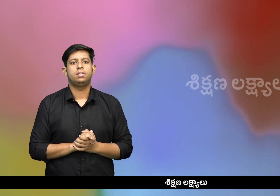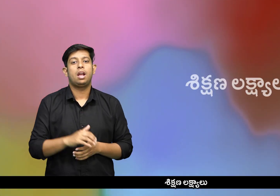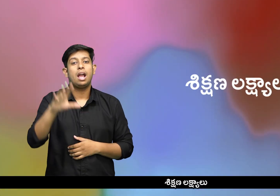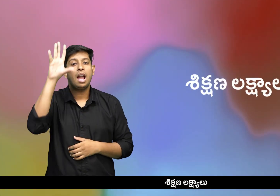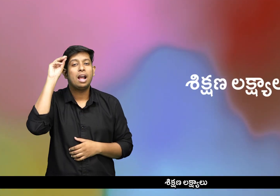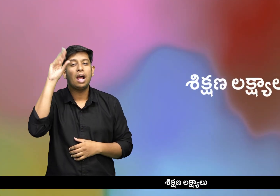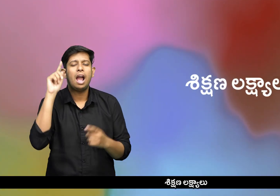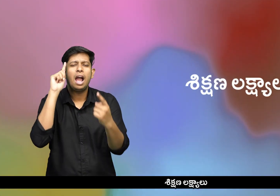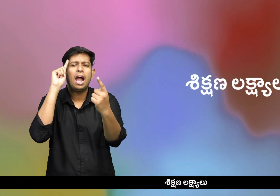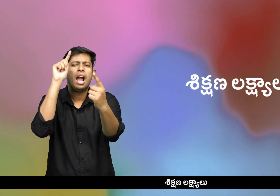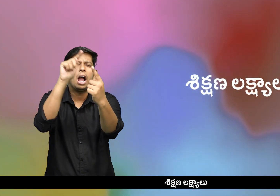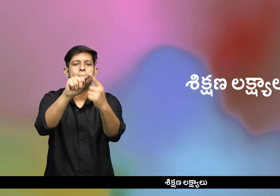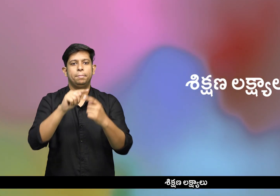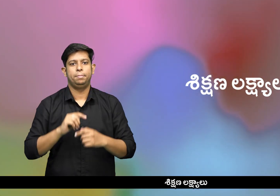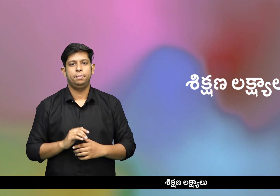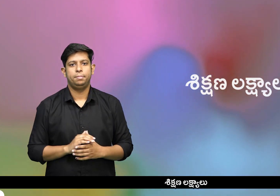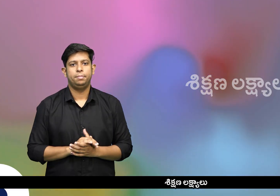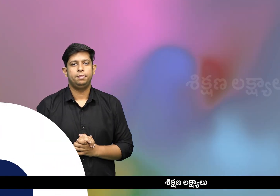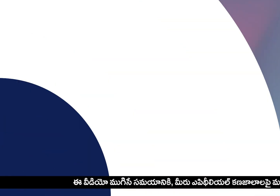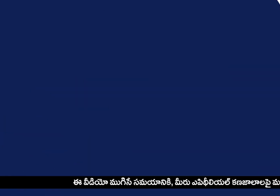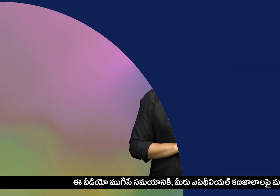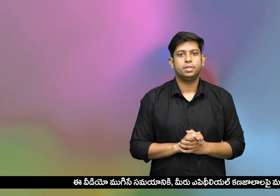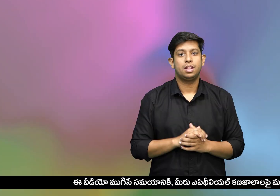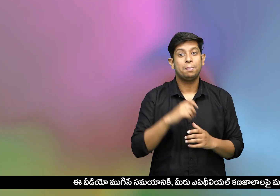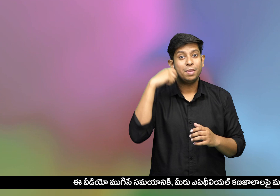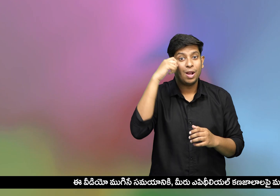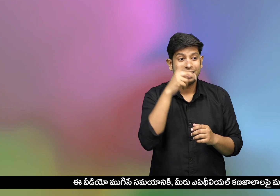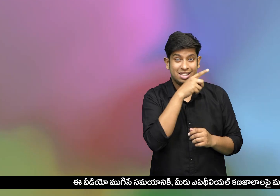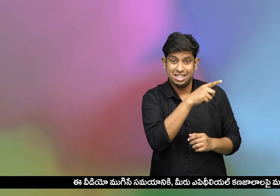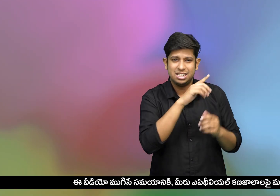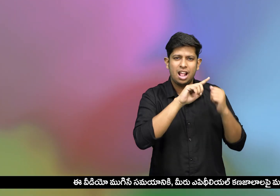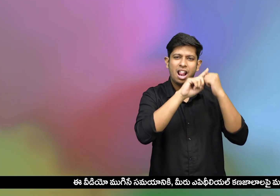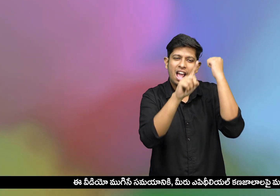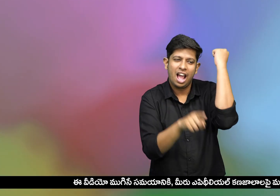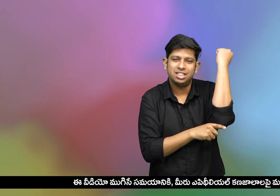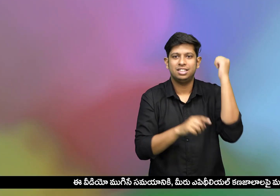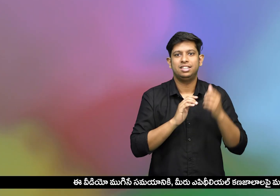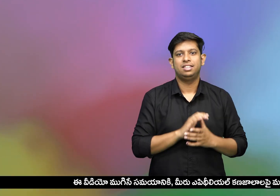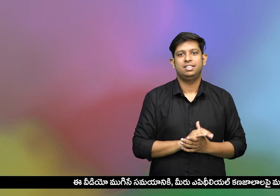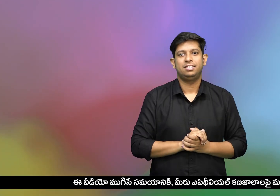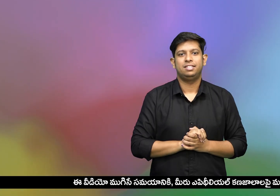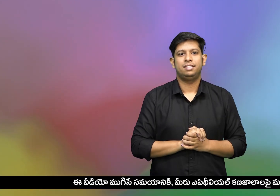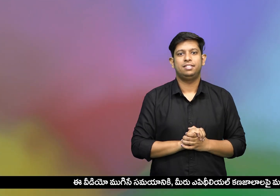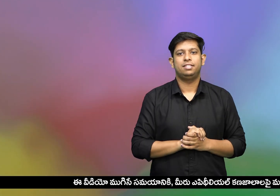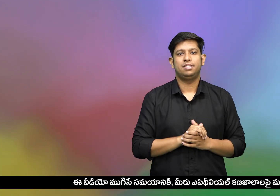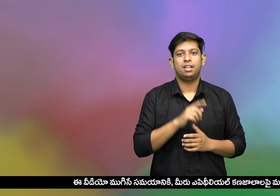శిక్షణ లక్ష్యాలు: ఈ వీడియో ముగిసే సమయానికి మీరు ఎపిథీలియల్